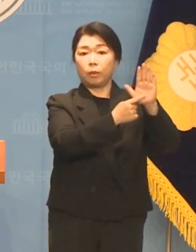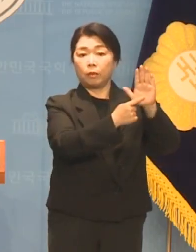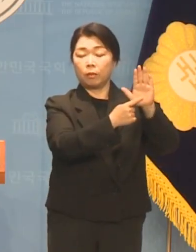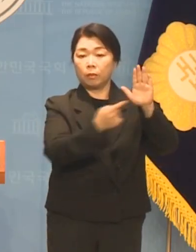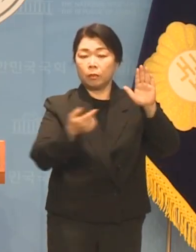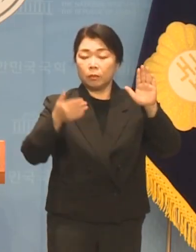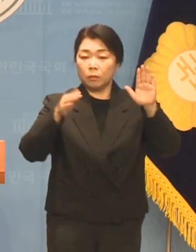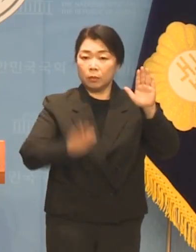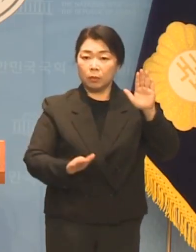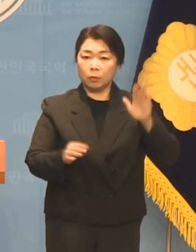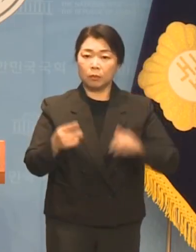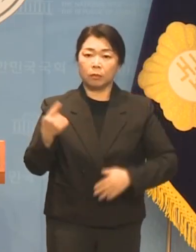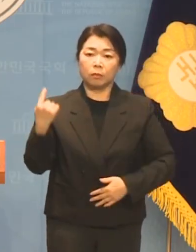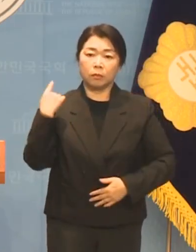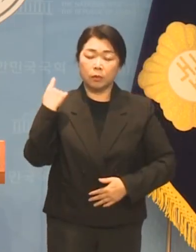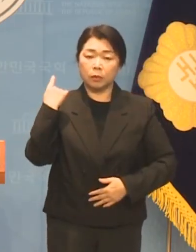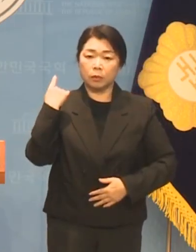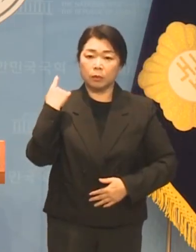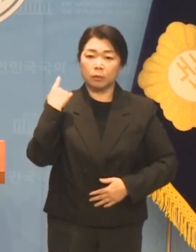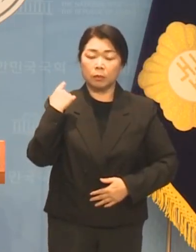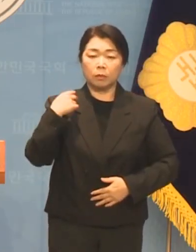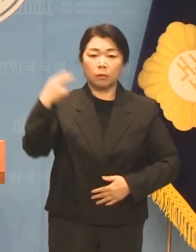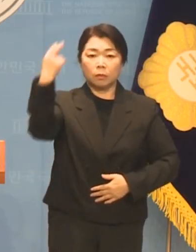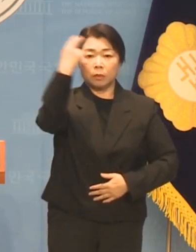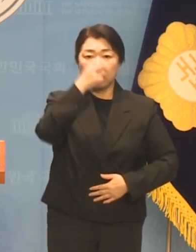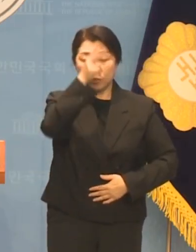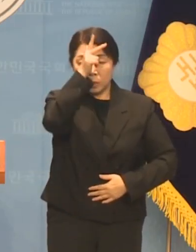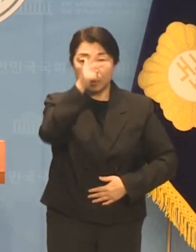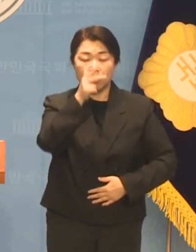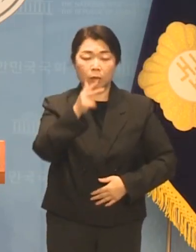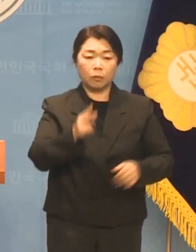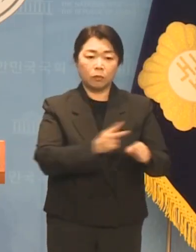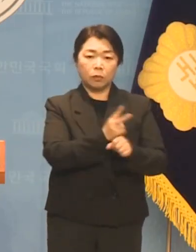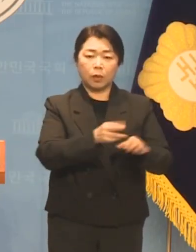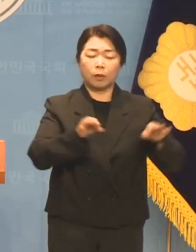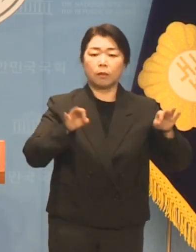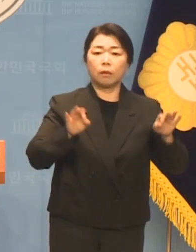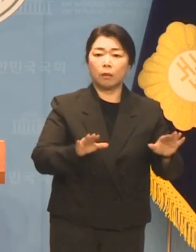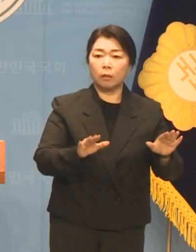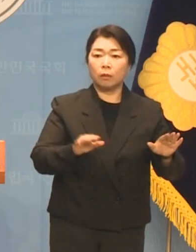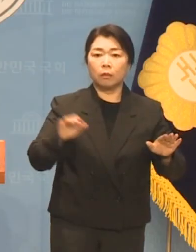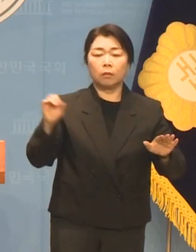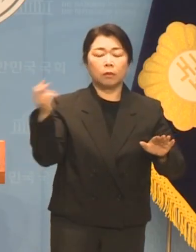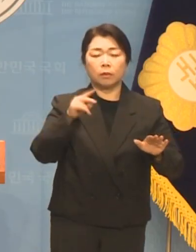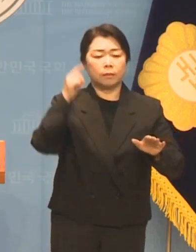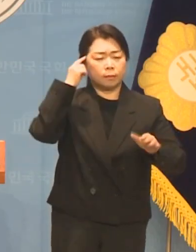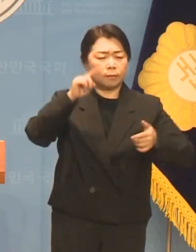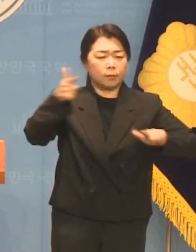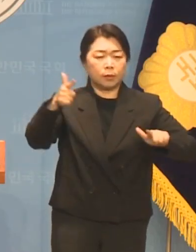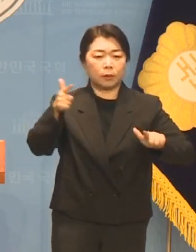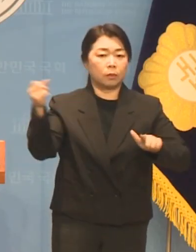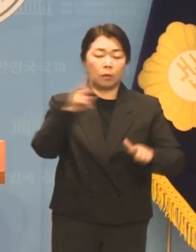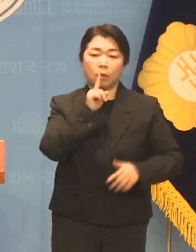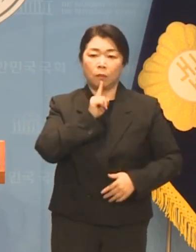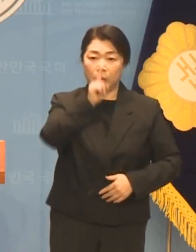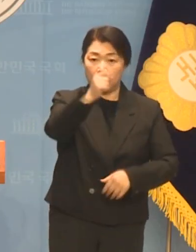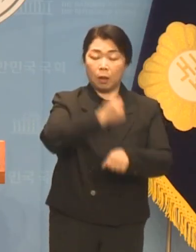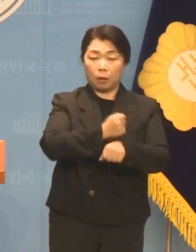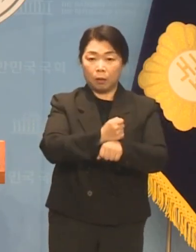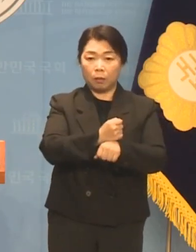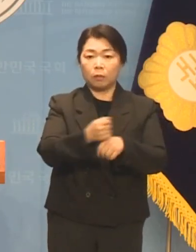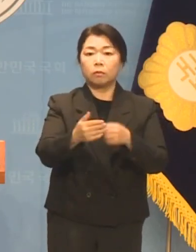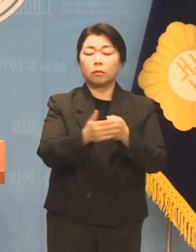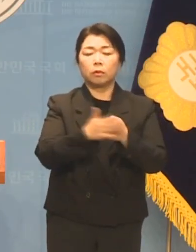검찰이 채 2시간여 만에 상고 방침을 밝혔습니다. 이에 대해서